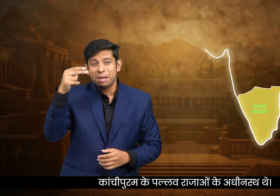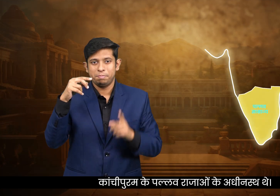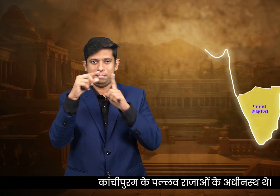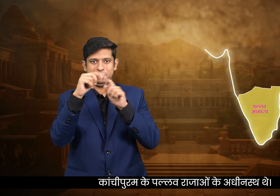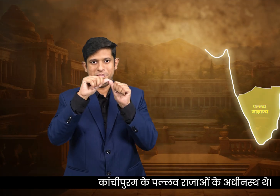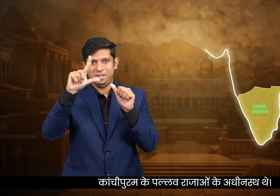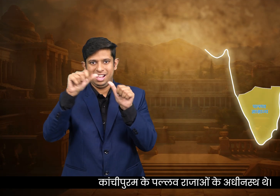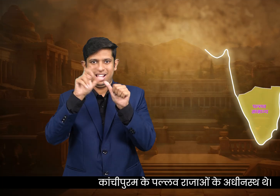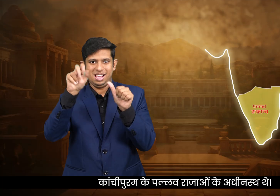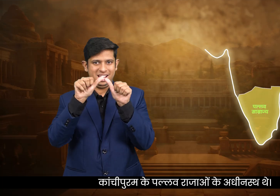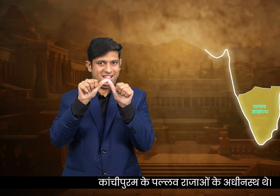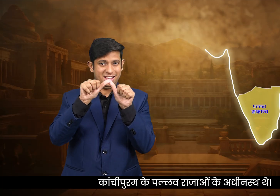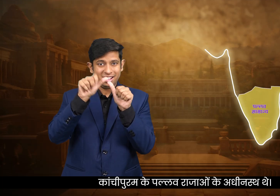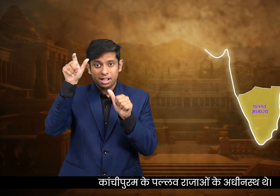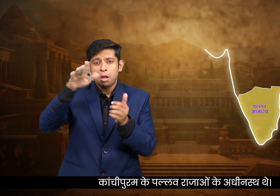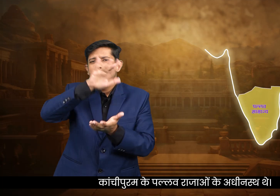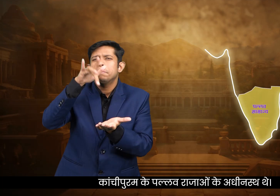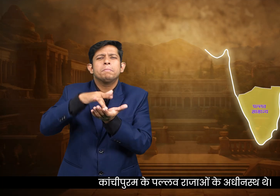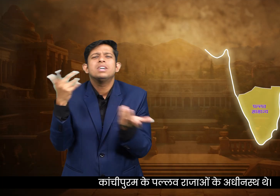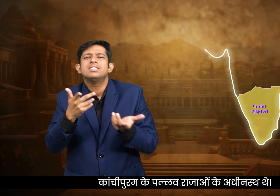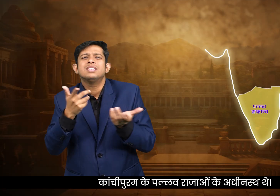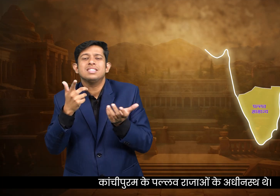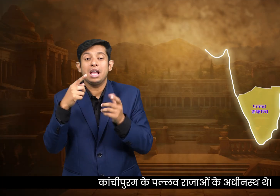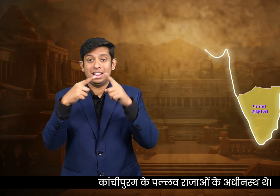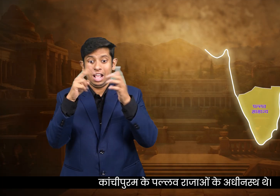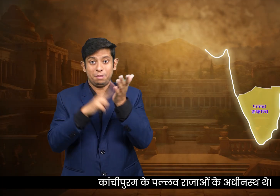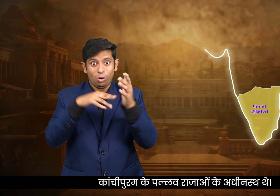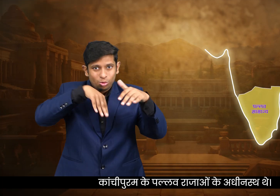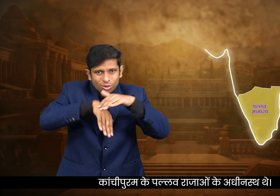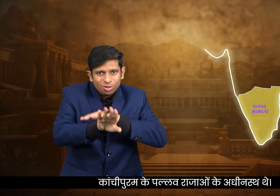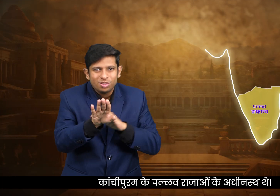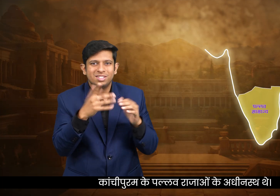कांचीपुरम के पल्लव राजाओं के अधीनस्थ थे।